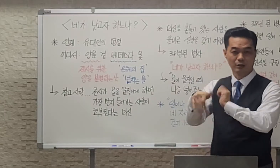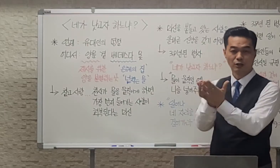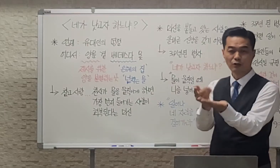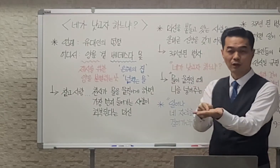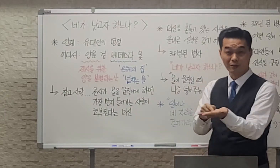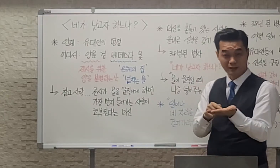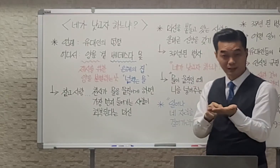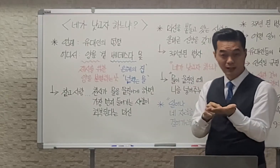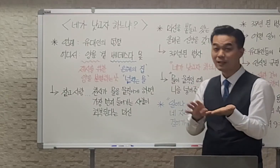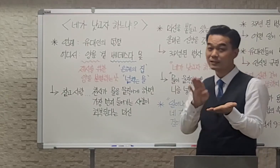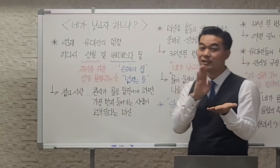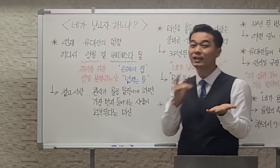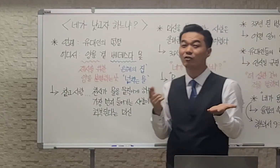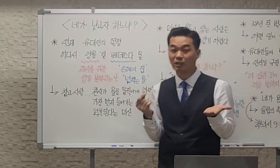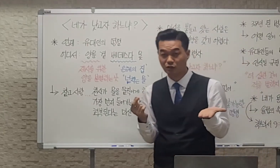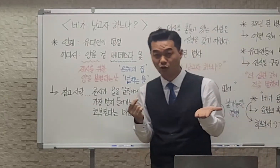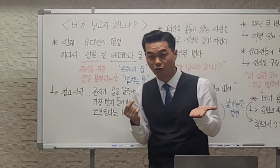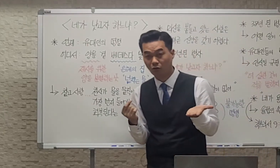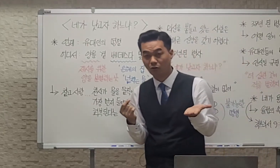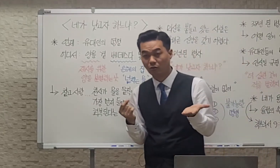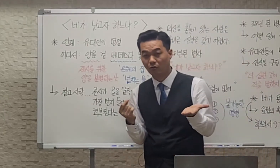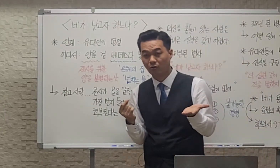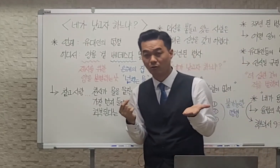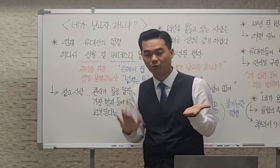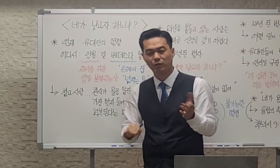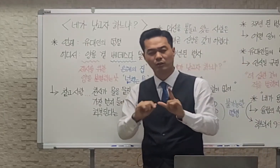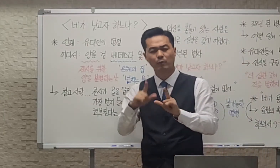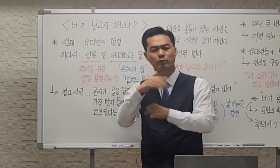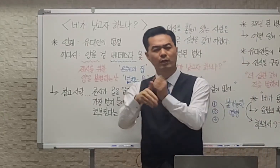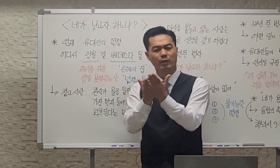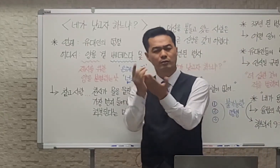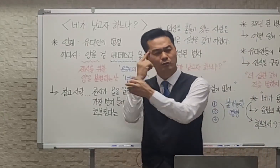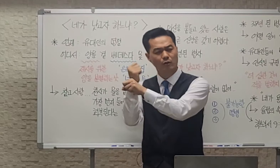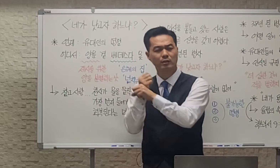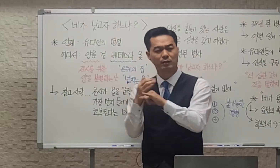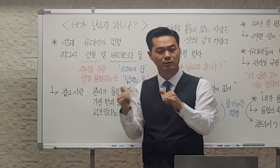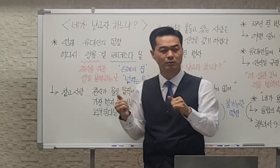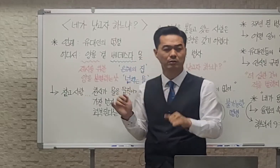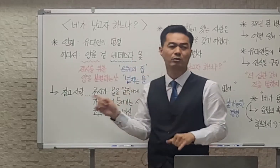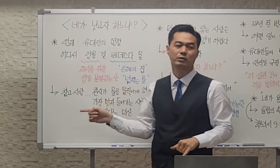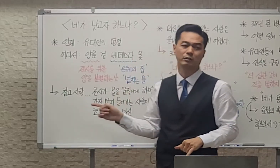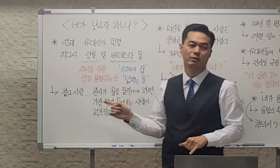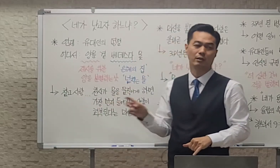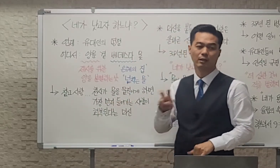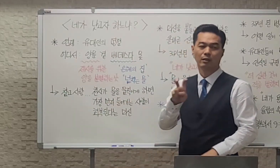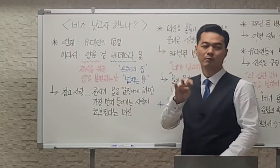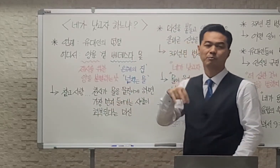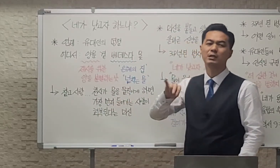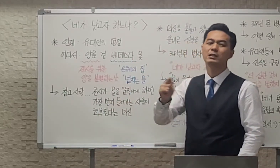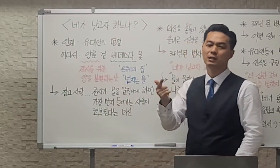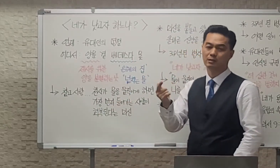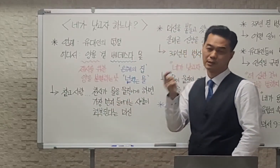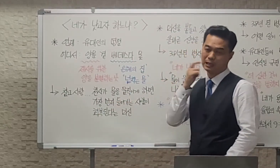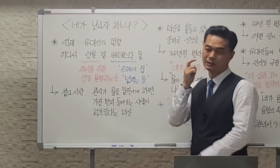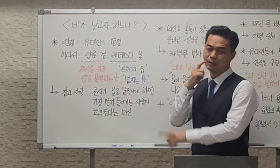성경에 나왔으니까 진짜일 것 같죠. 근데 대부분의 성경학자들은 이것을 미신, 가짜로